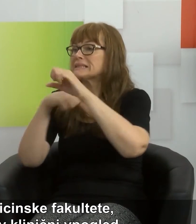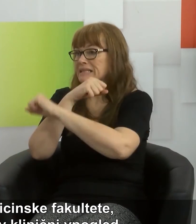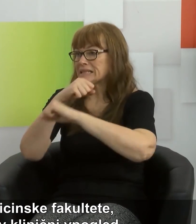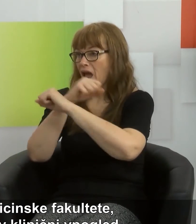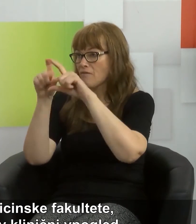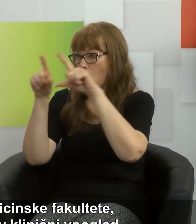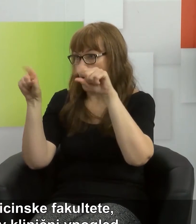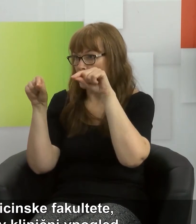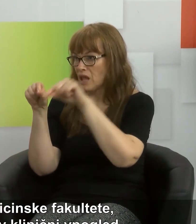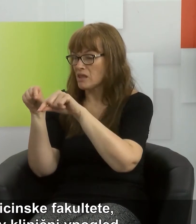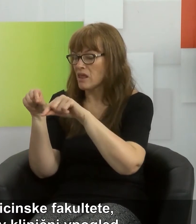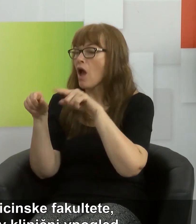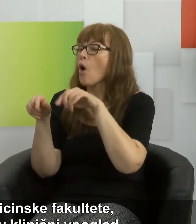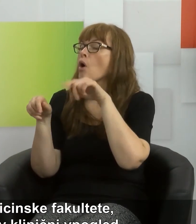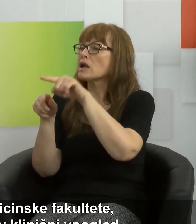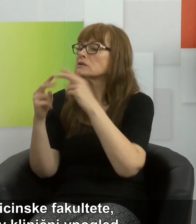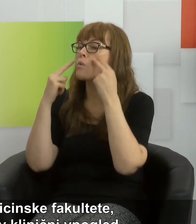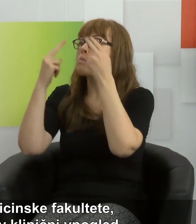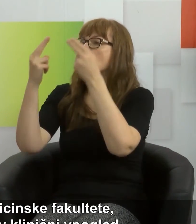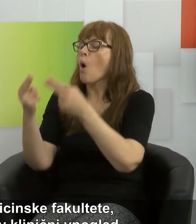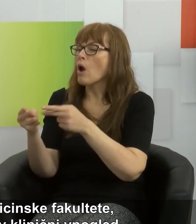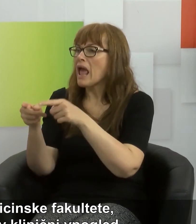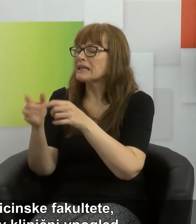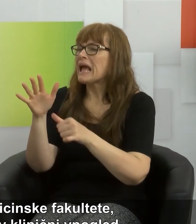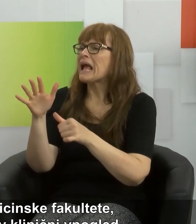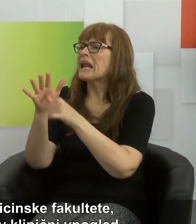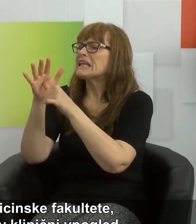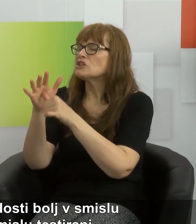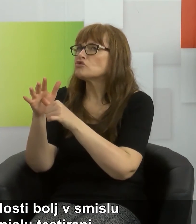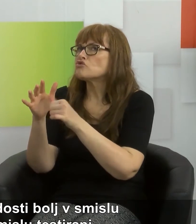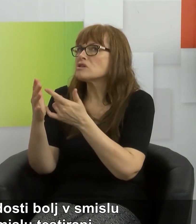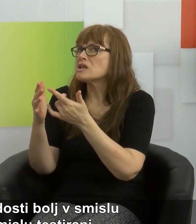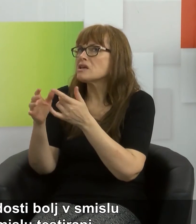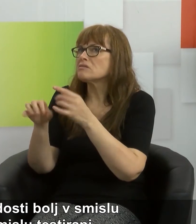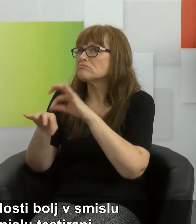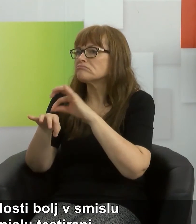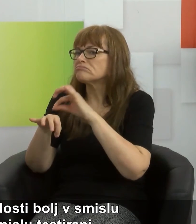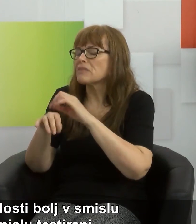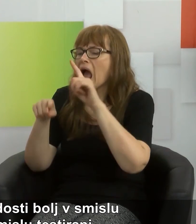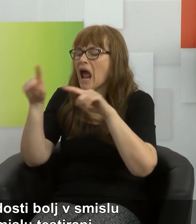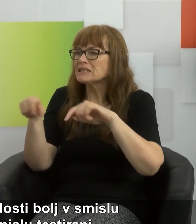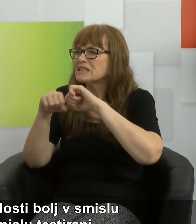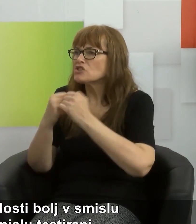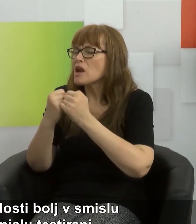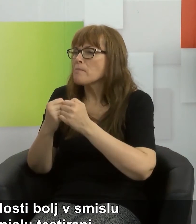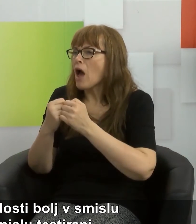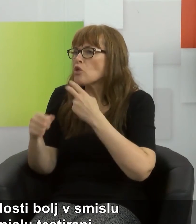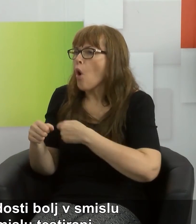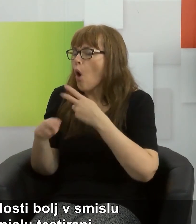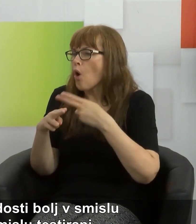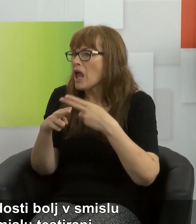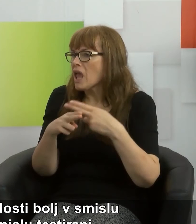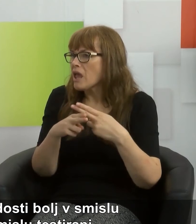fakultete, kjer gre za vpogled v klinični vpogled različnih patologij, dosti